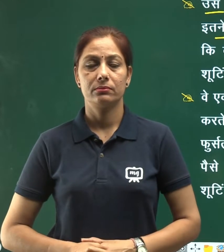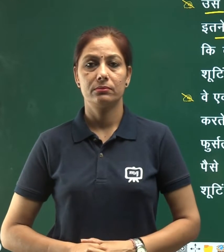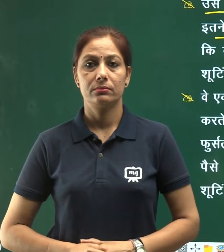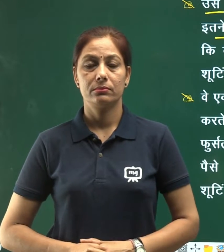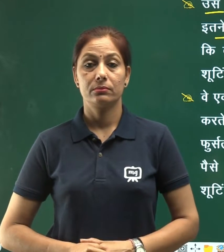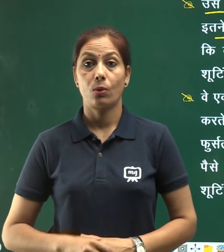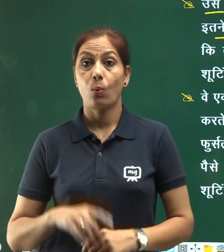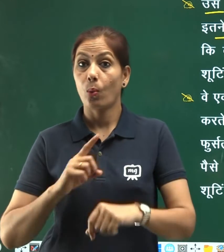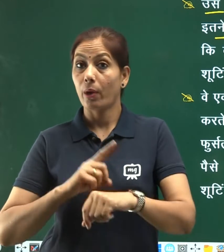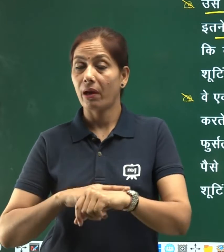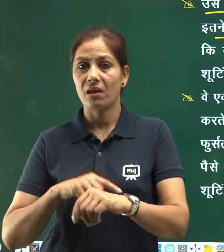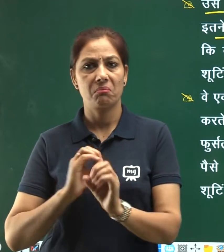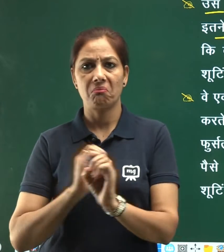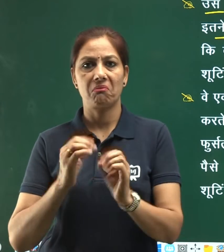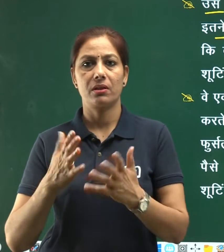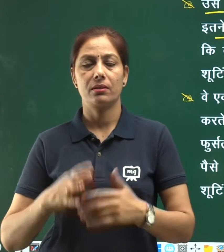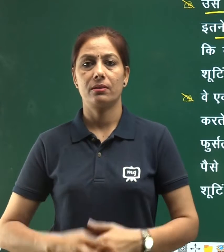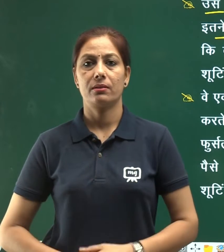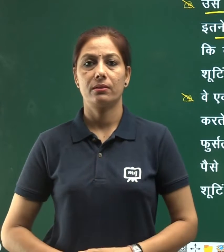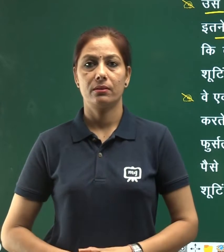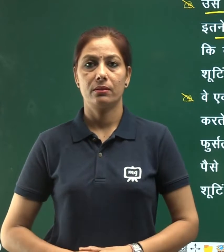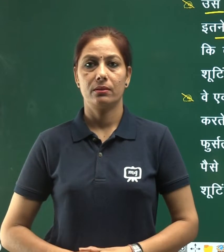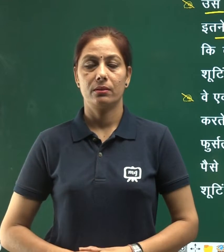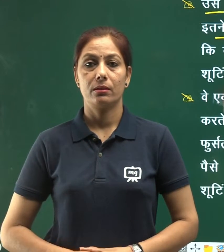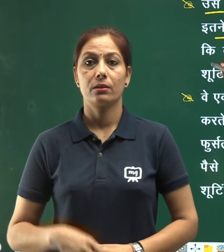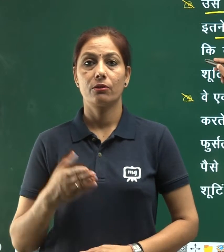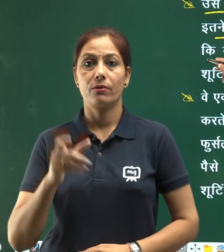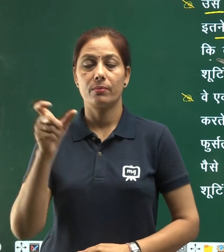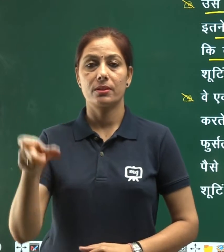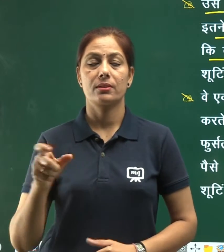वह समय नहीं था कि वह